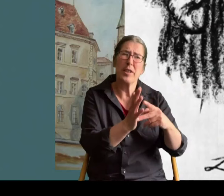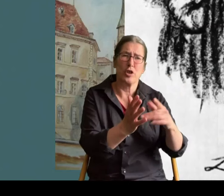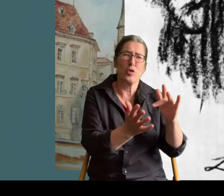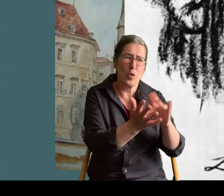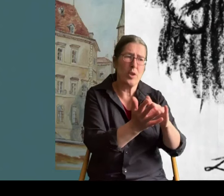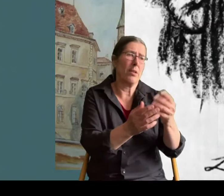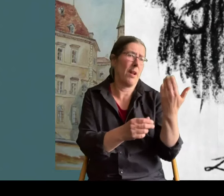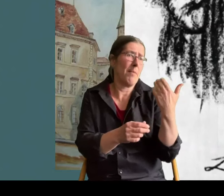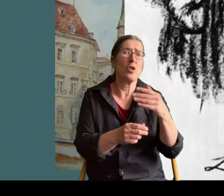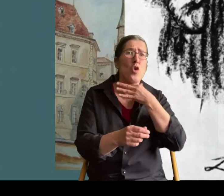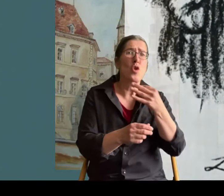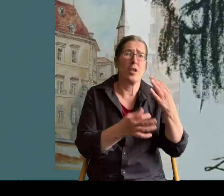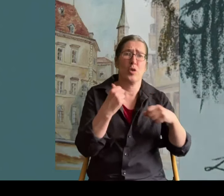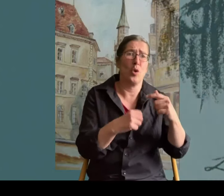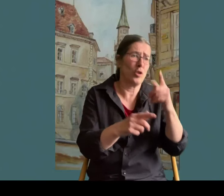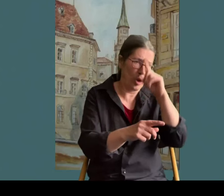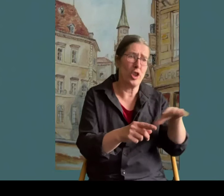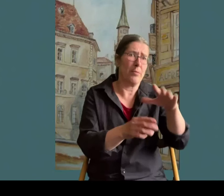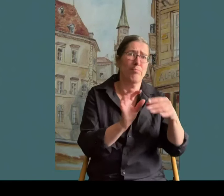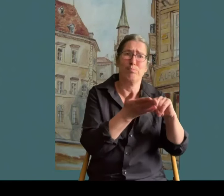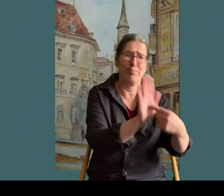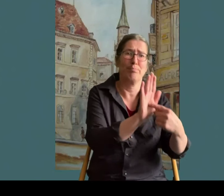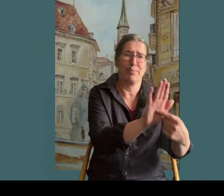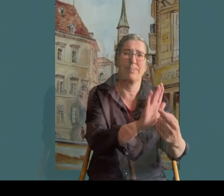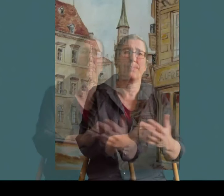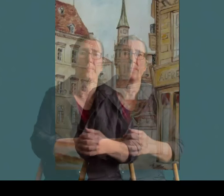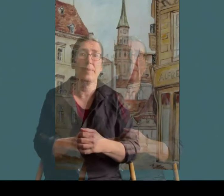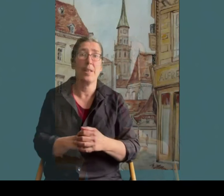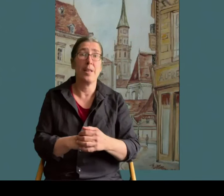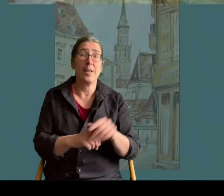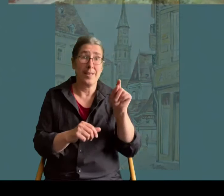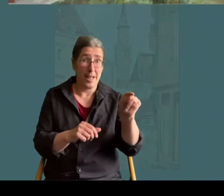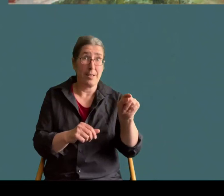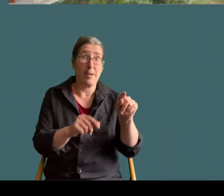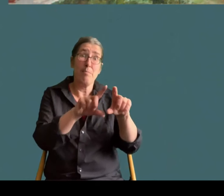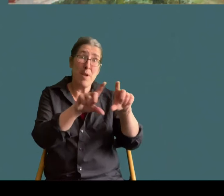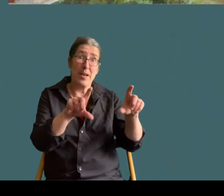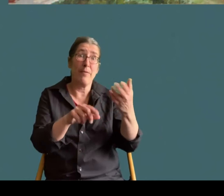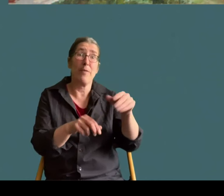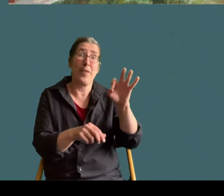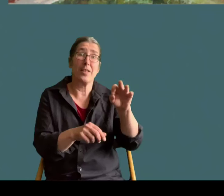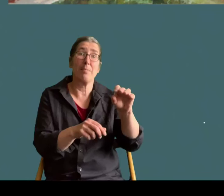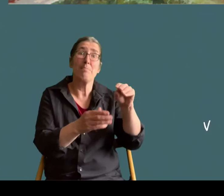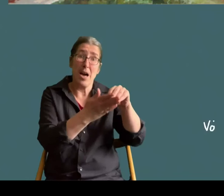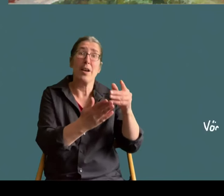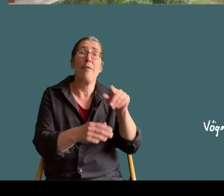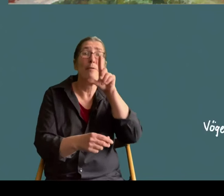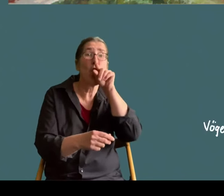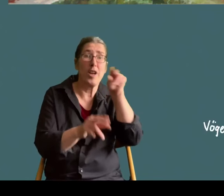ein politisches Bild, weil es auf die damaligen Hungersnöte in Deutschland anspielte. Dann ein Bild von Franz Marc,